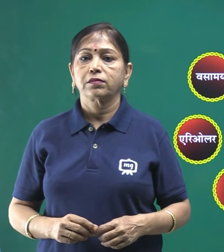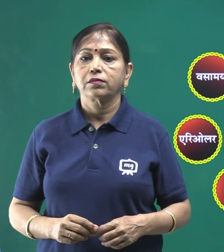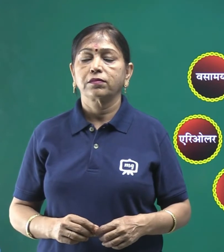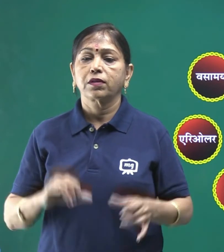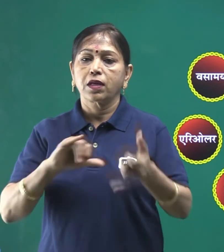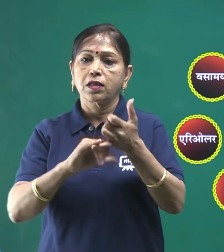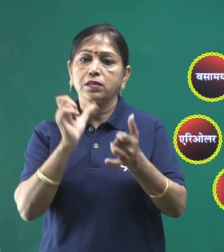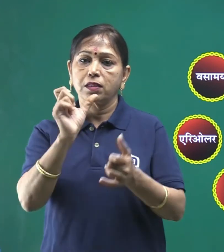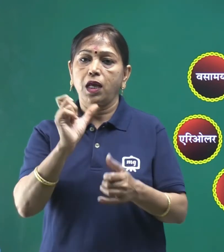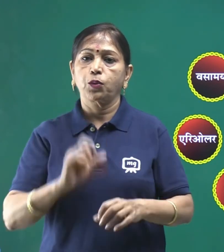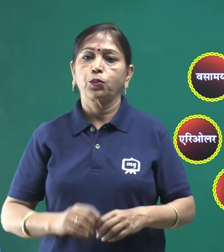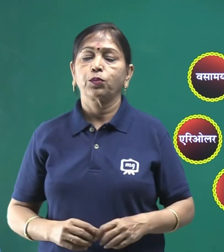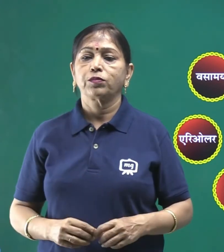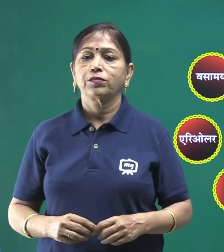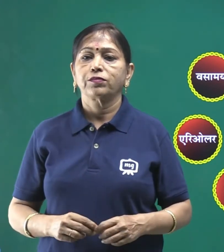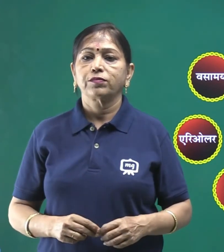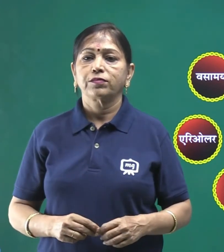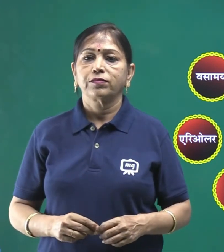स्नायु,